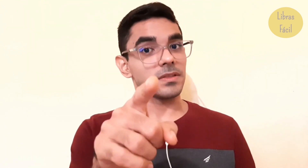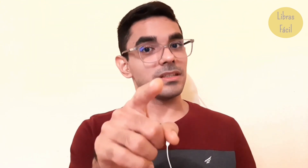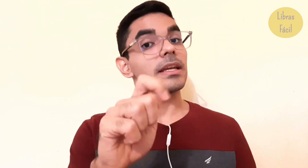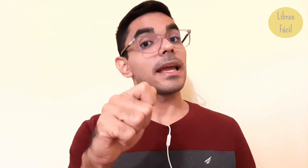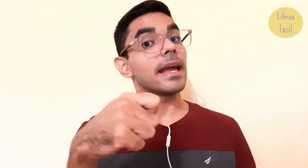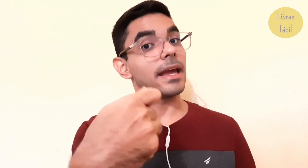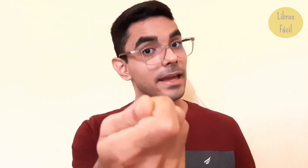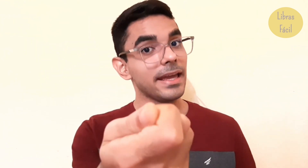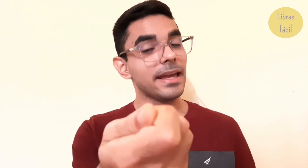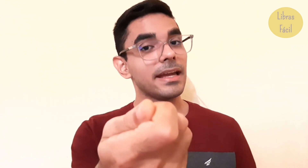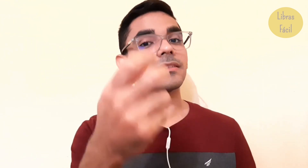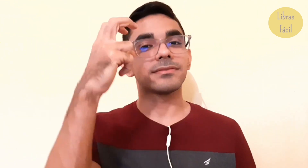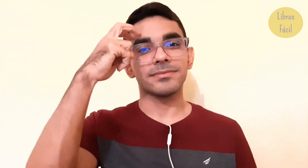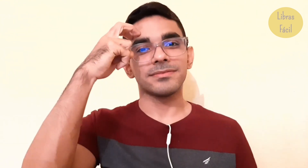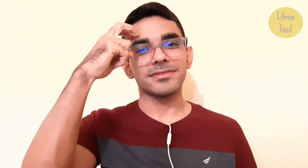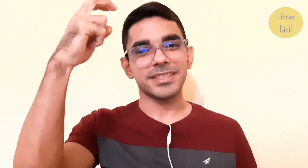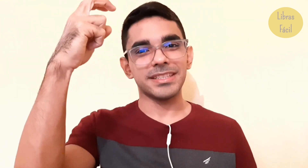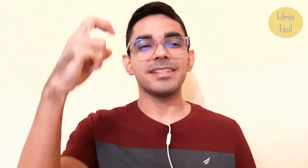Você é inteligente.